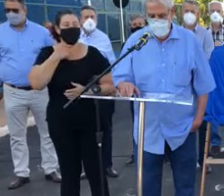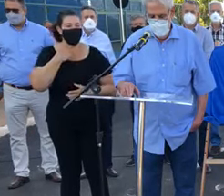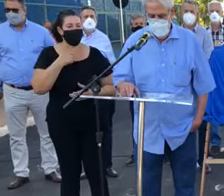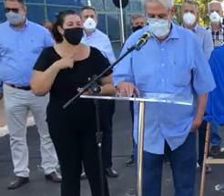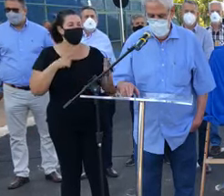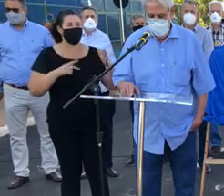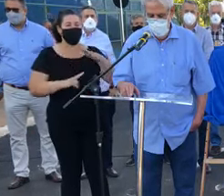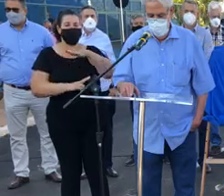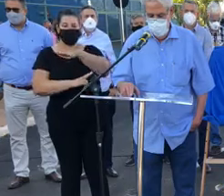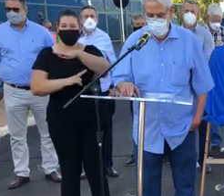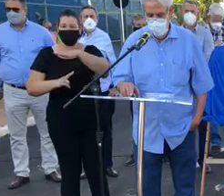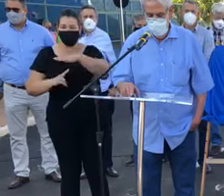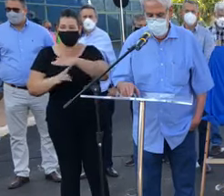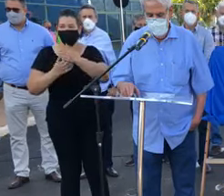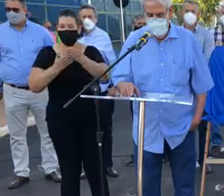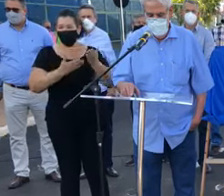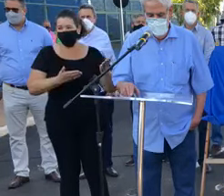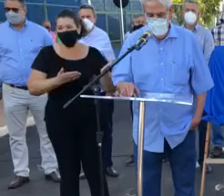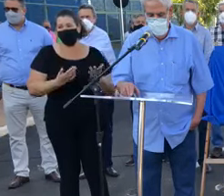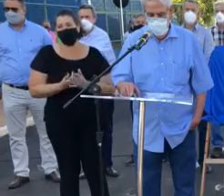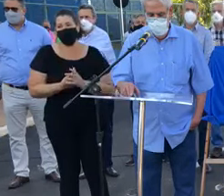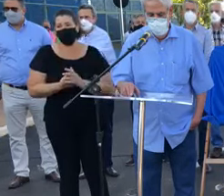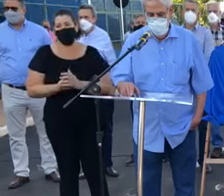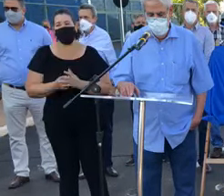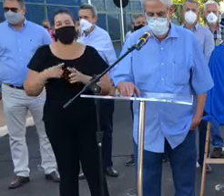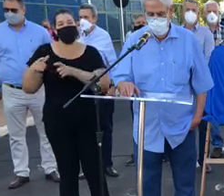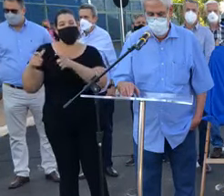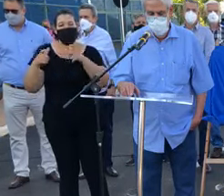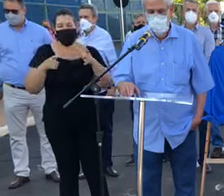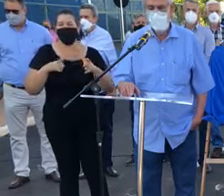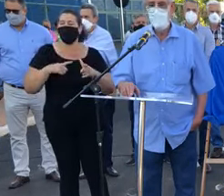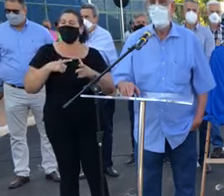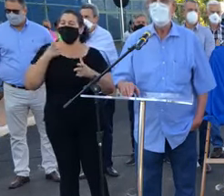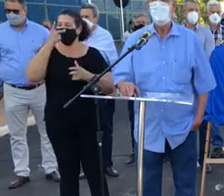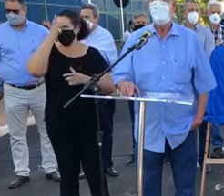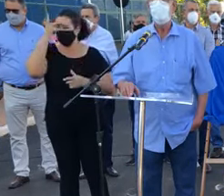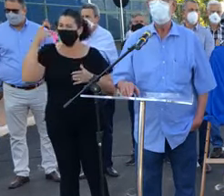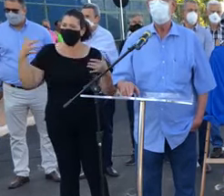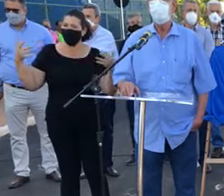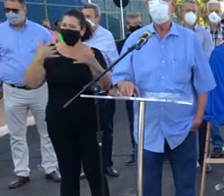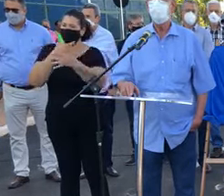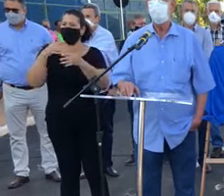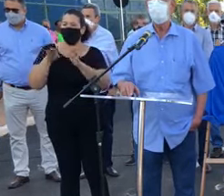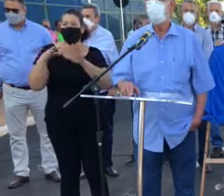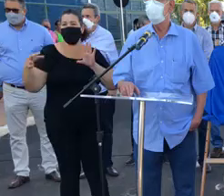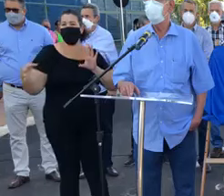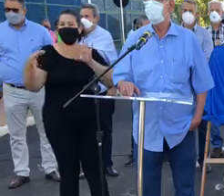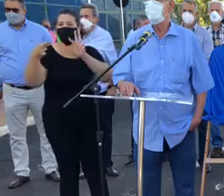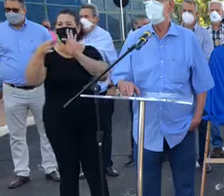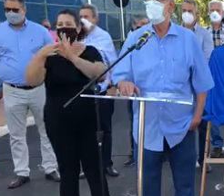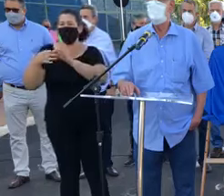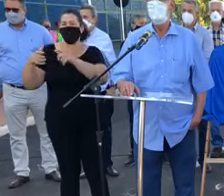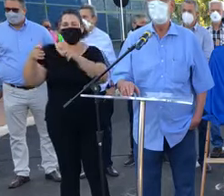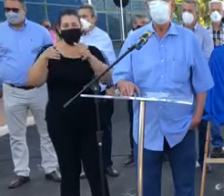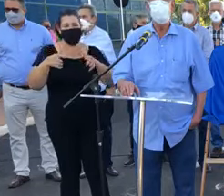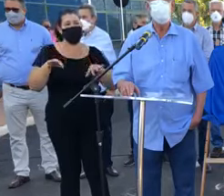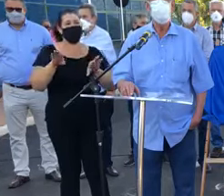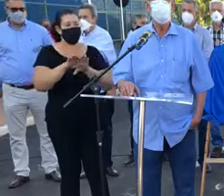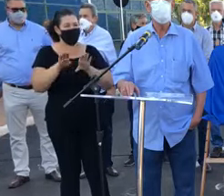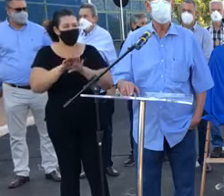Desejo que a trincheira Elvésio Alves Carneiro, um lugar de passagem, de ligação e união, simbolize também